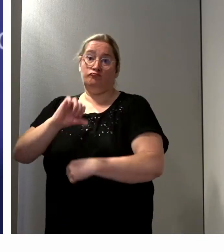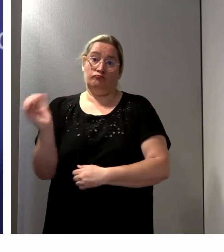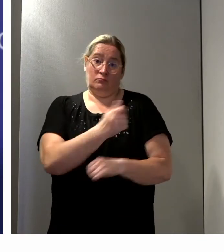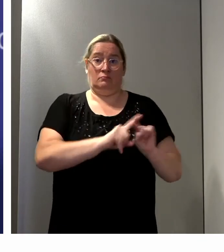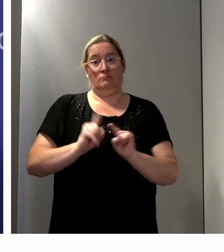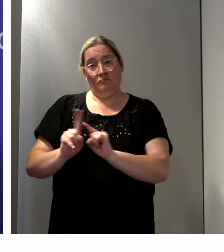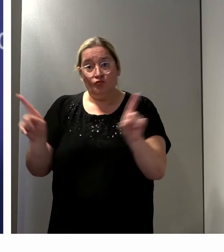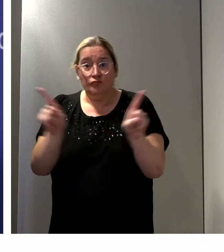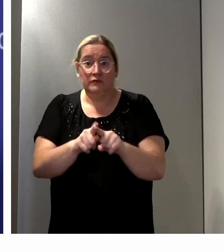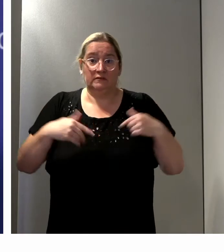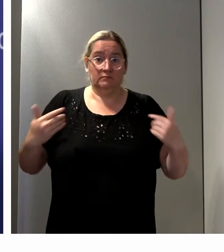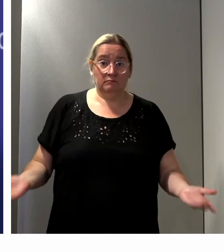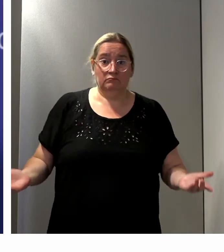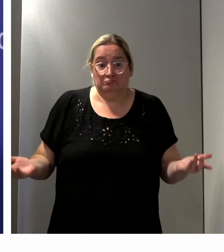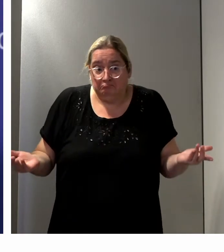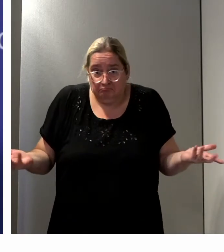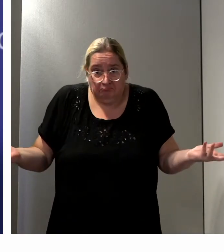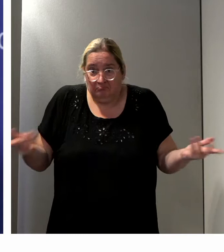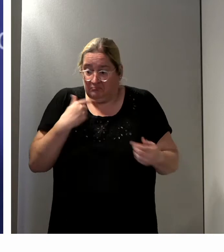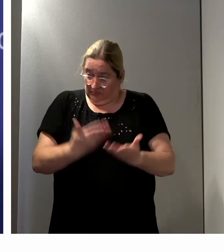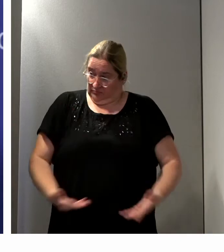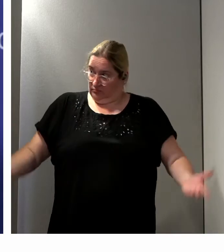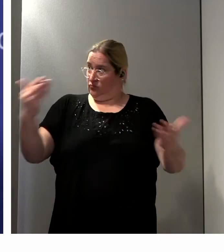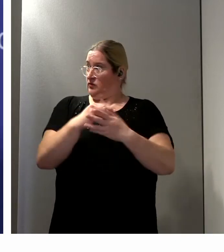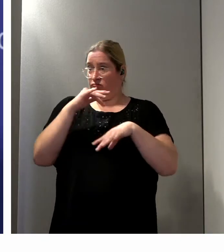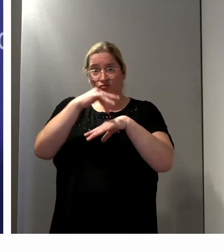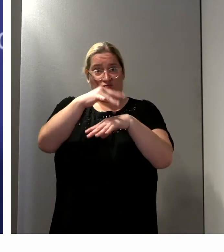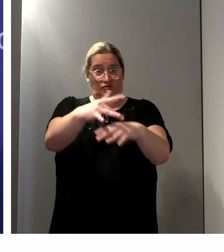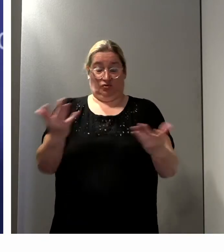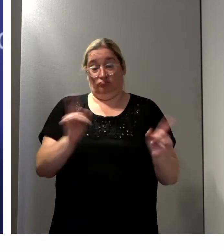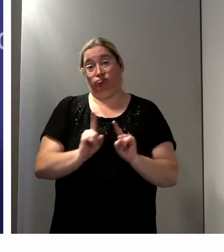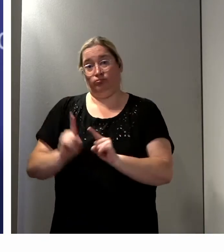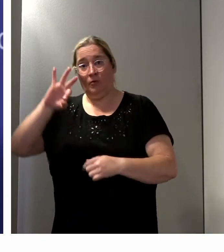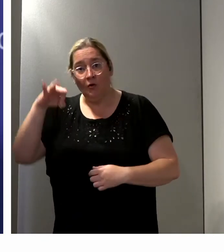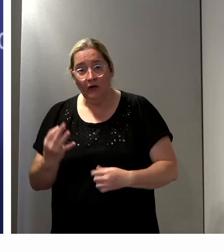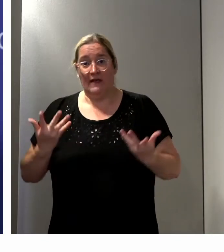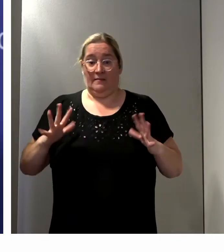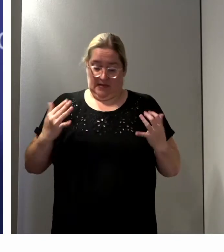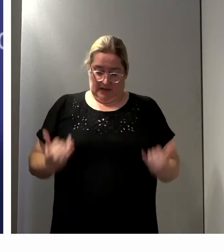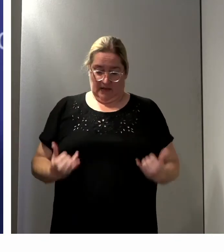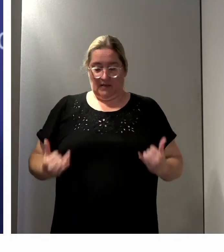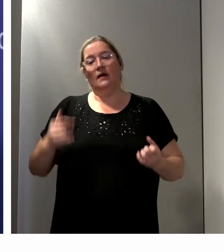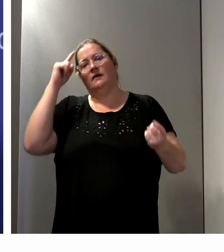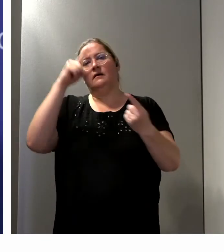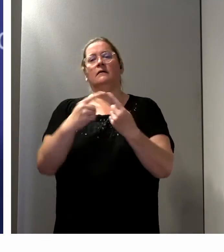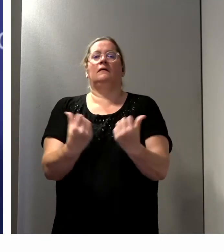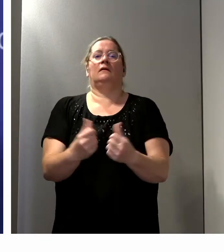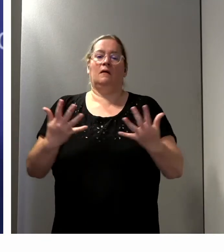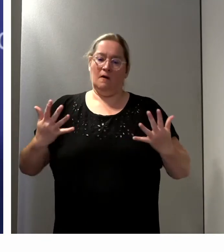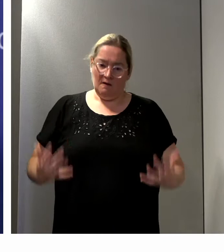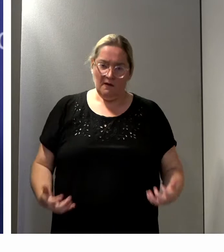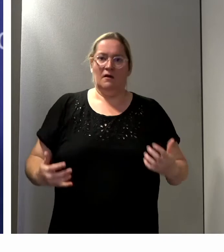différents, quelle que soit la situation dans laquelle on se situe. Mais notre approche aujourd'hui, c'est d'apporter de